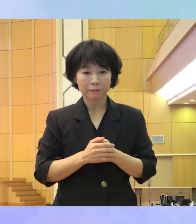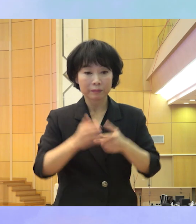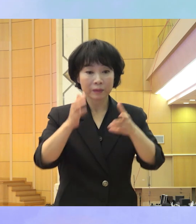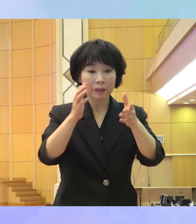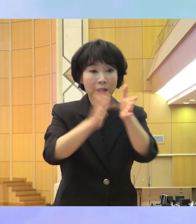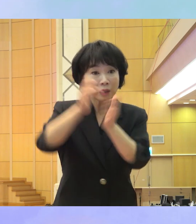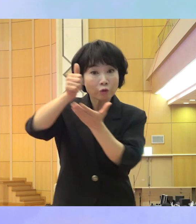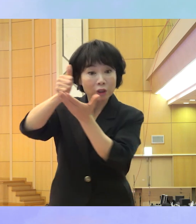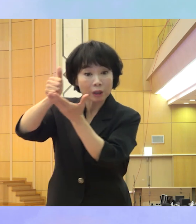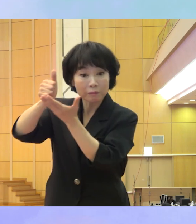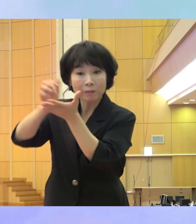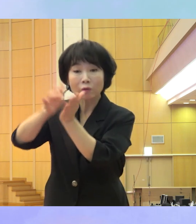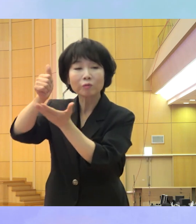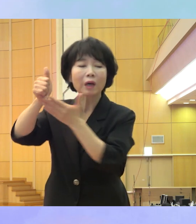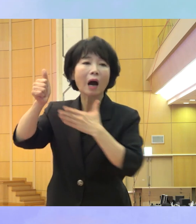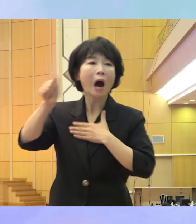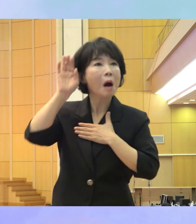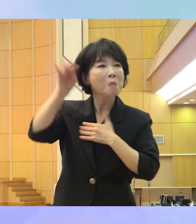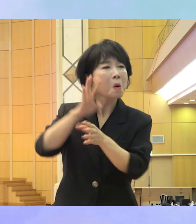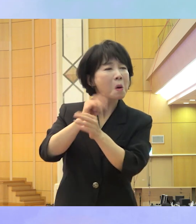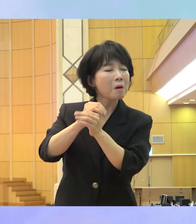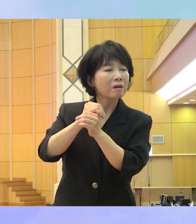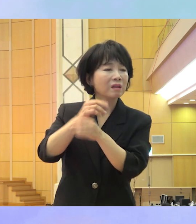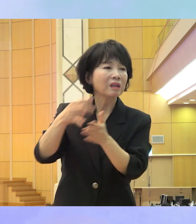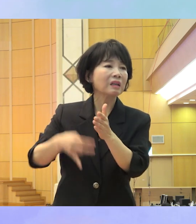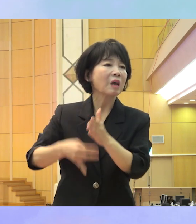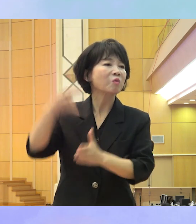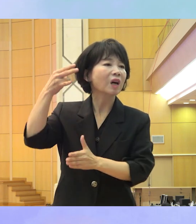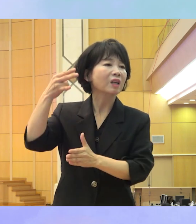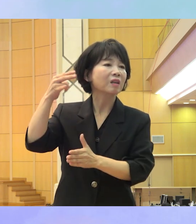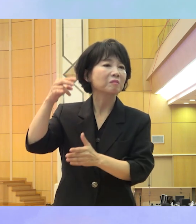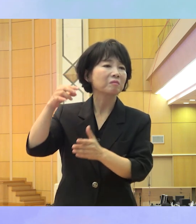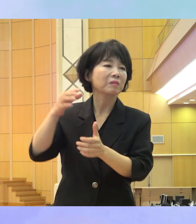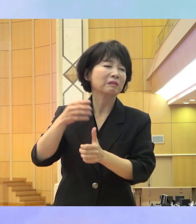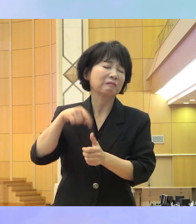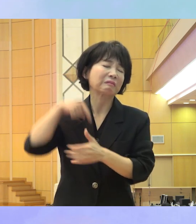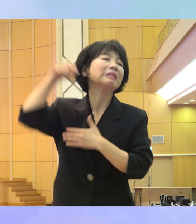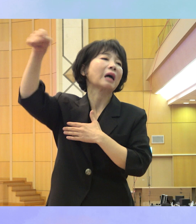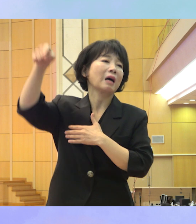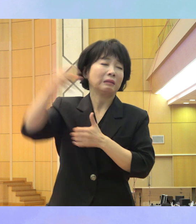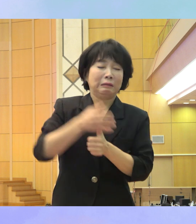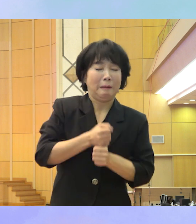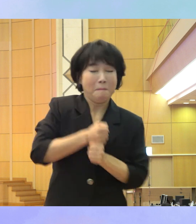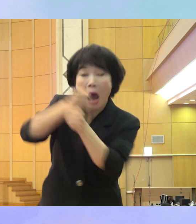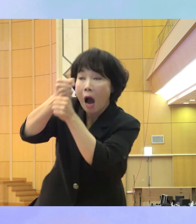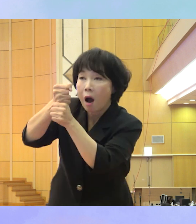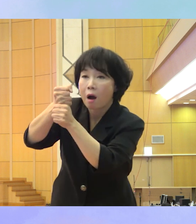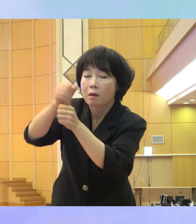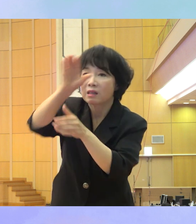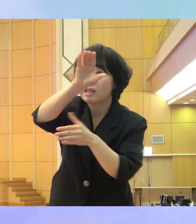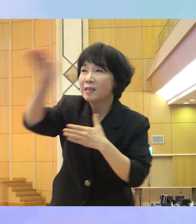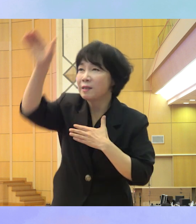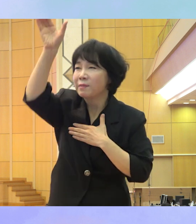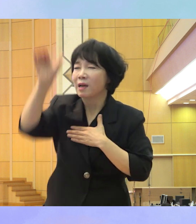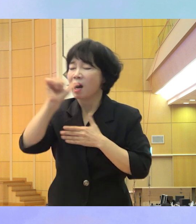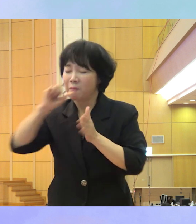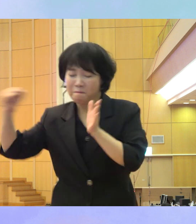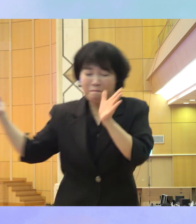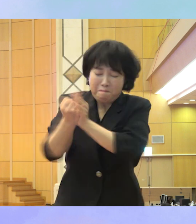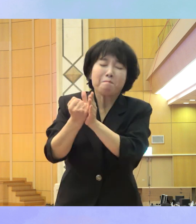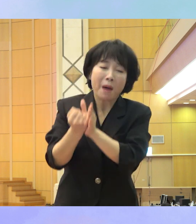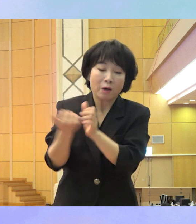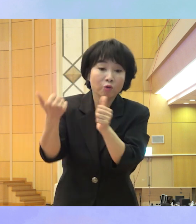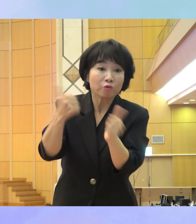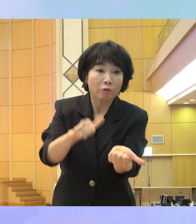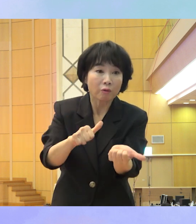그러므로 내가 예루살렘에 올라가서 십자가에 못 박혔다가 죽었다가 3일 만에 살아나리라,